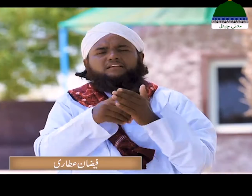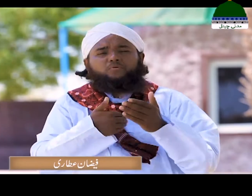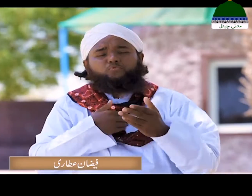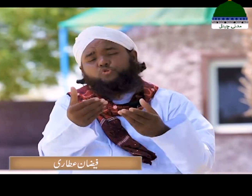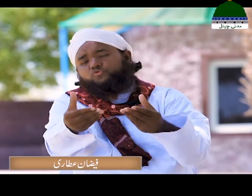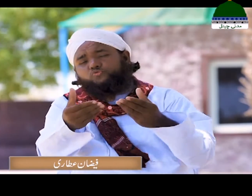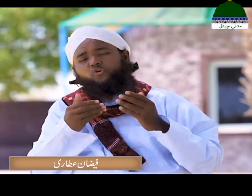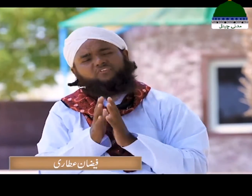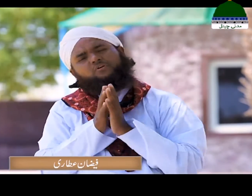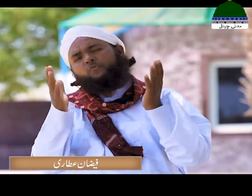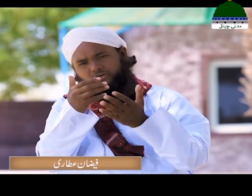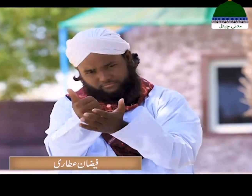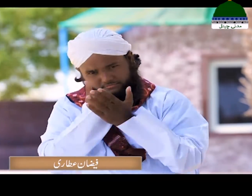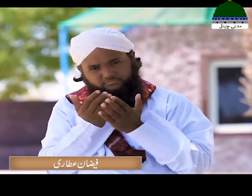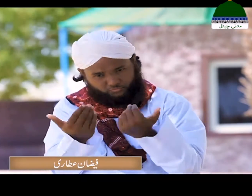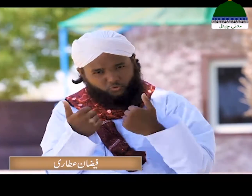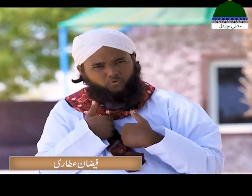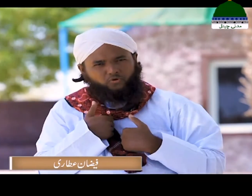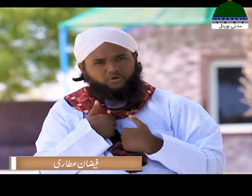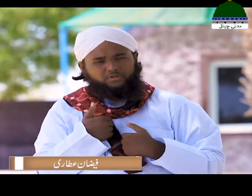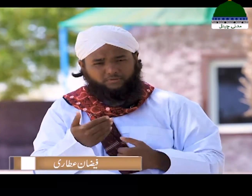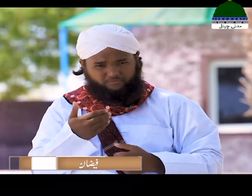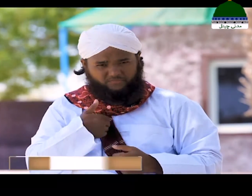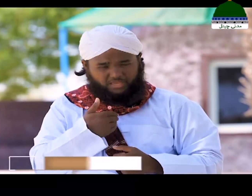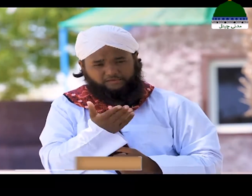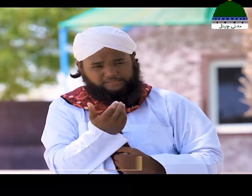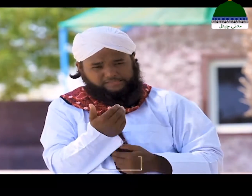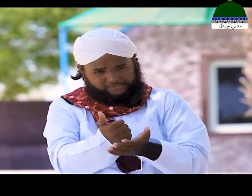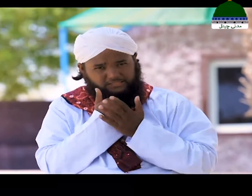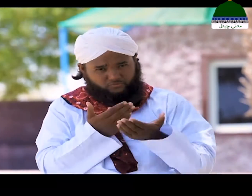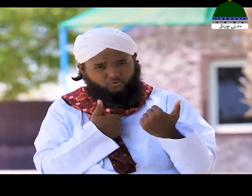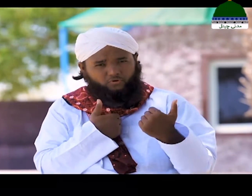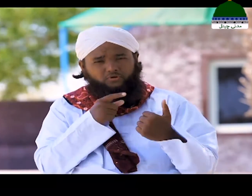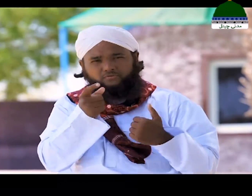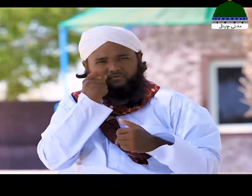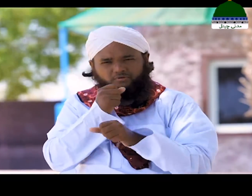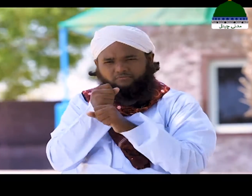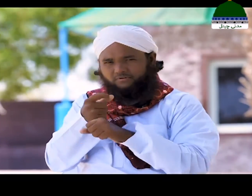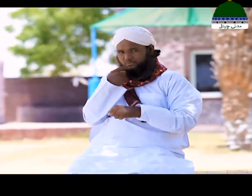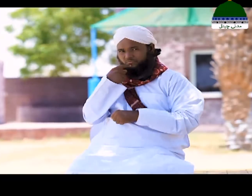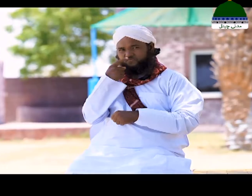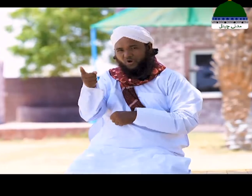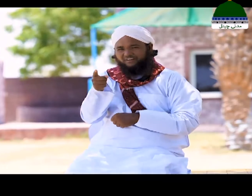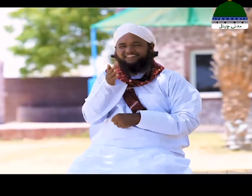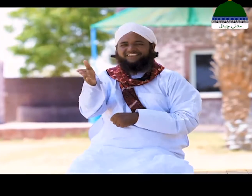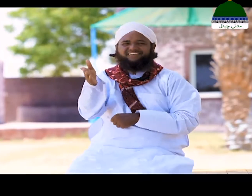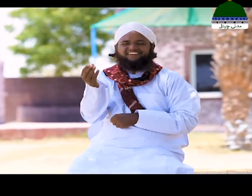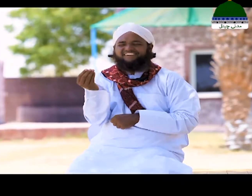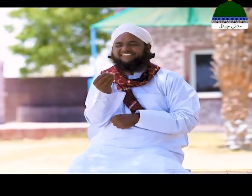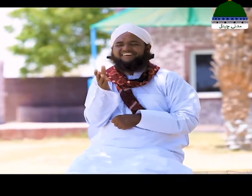انعام و اکرام سے نوازا جائے اور میری حاجات کو پورا کیا جائے۔ گورنر نے یہ سن کر کہا، اے نادان شخص، بادشاہ